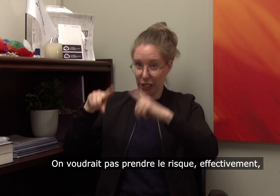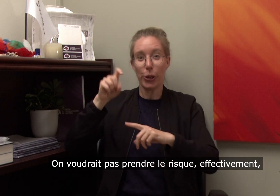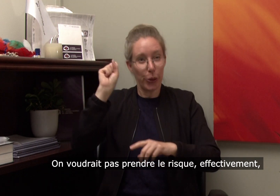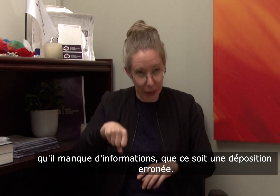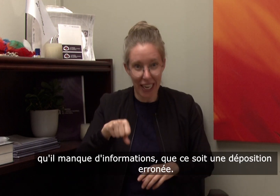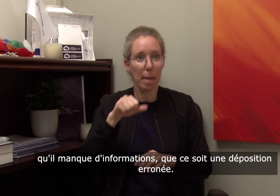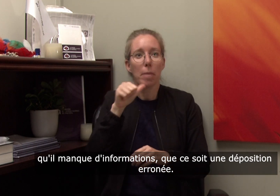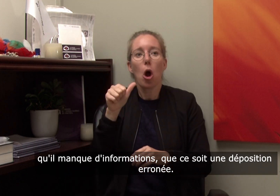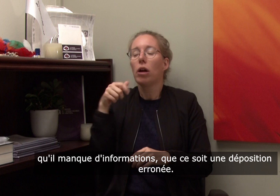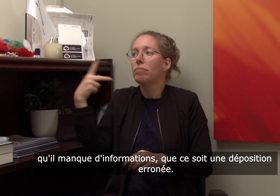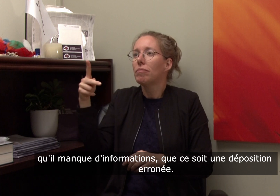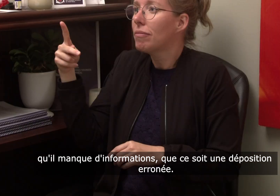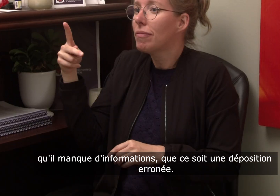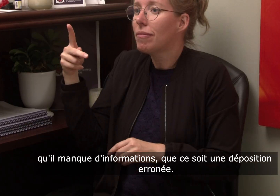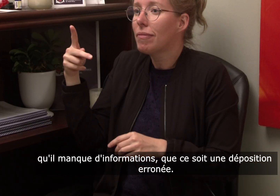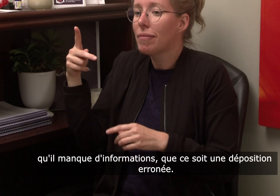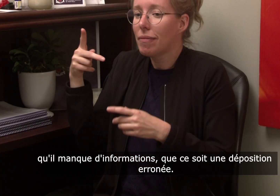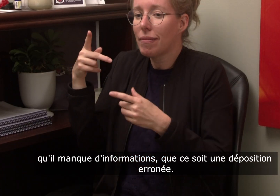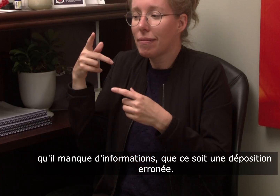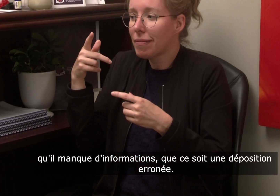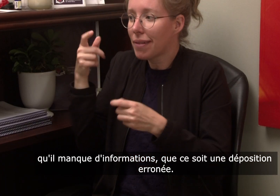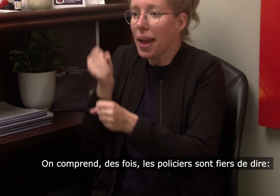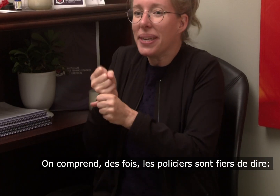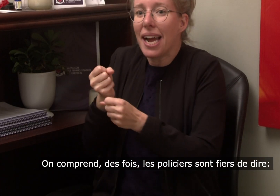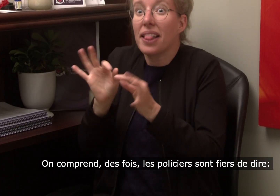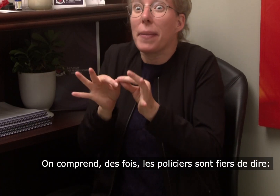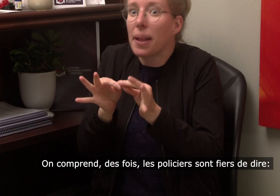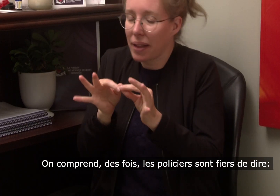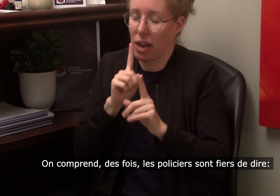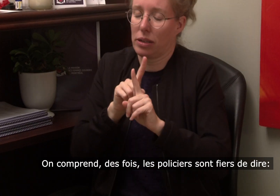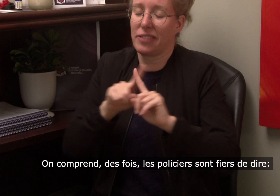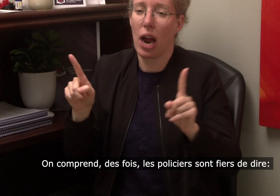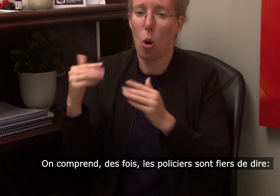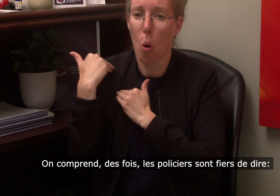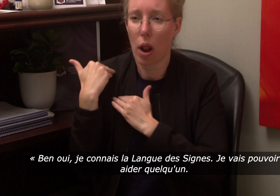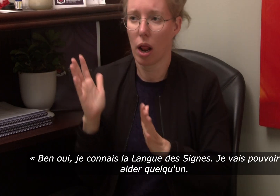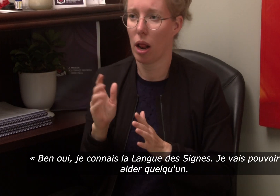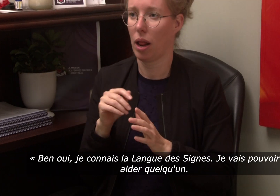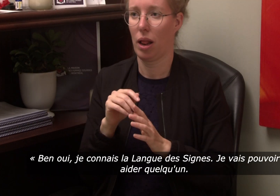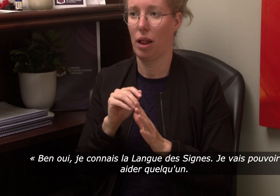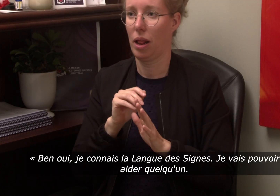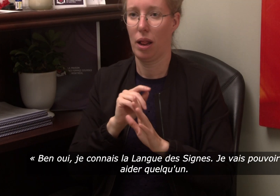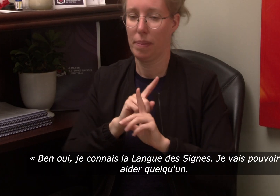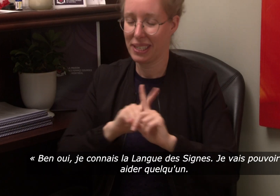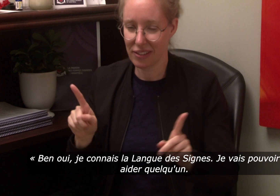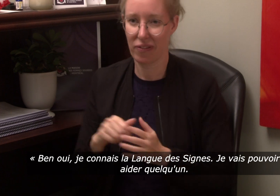effectivement, qu'il manque d'informations, que ce soit une déposition erronée. On comprend des fois, les policiers sont fiers de dire, ben oui, je connais la langue des signes, je vais pouvoir aider